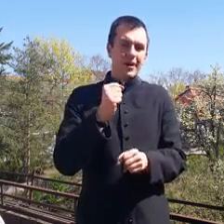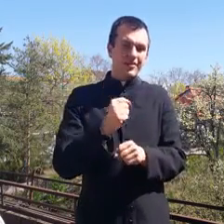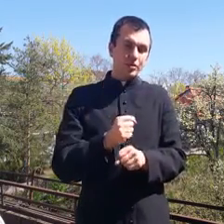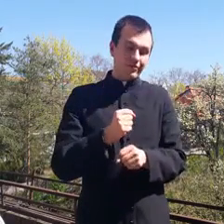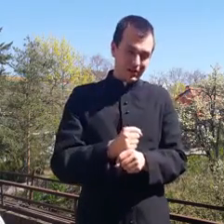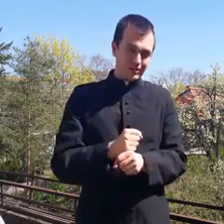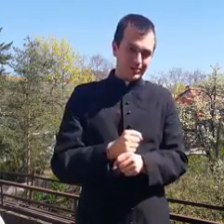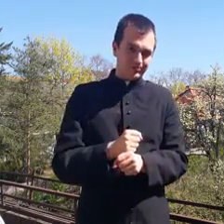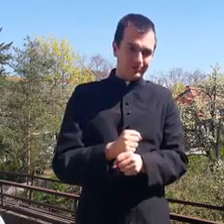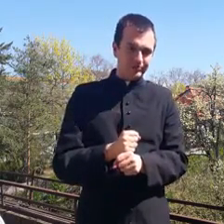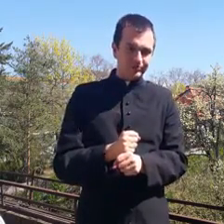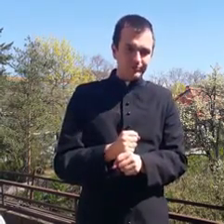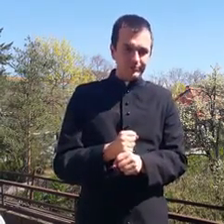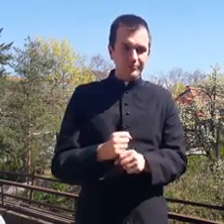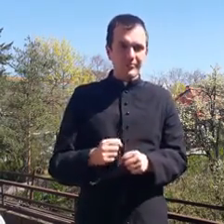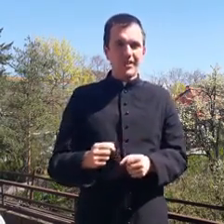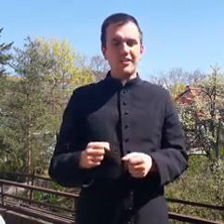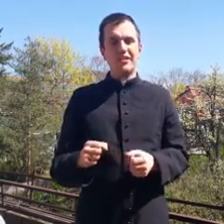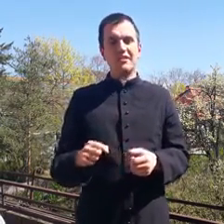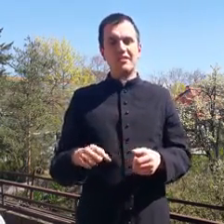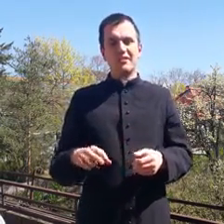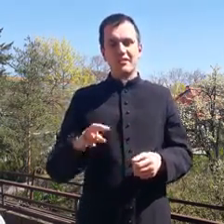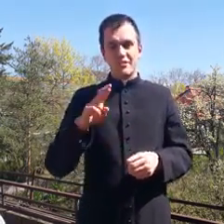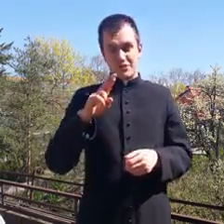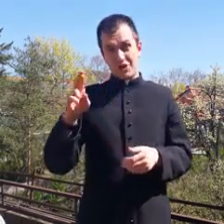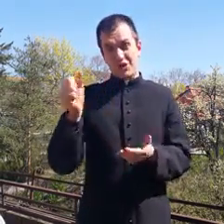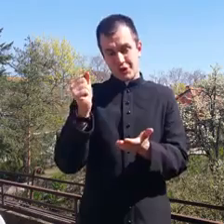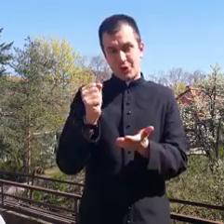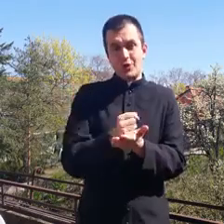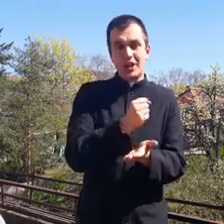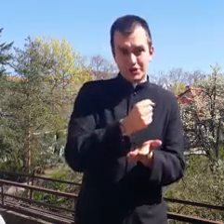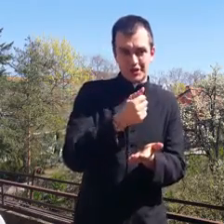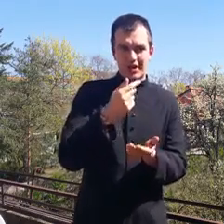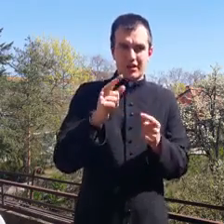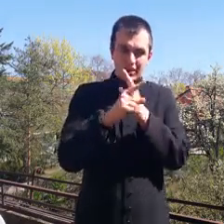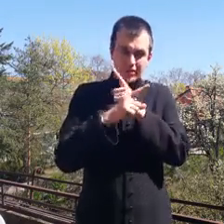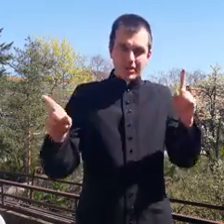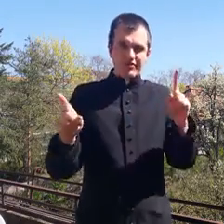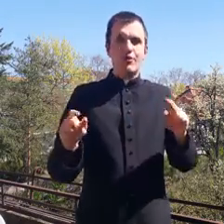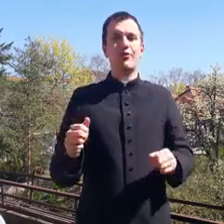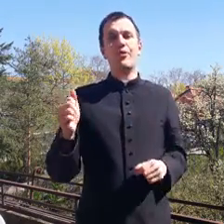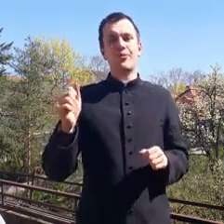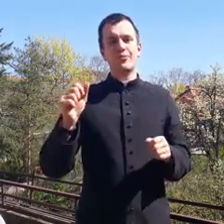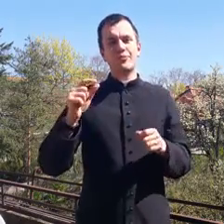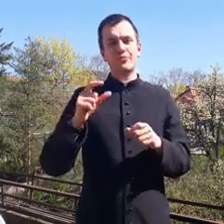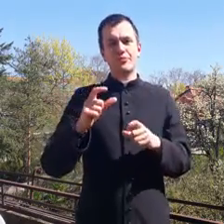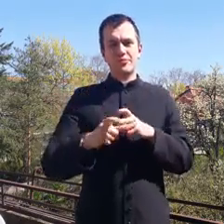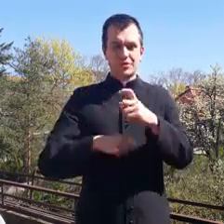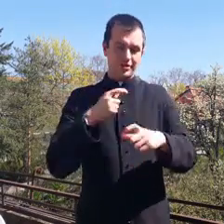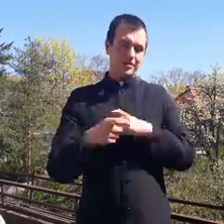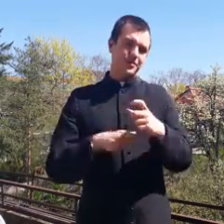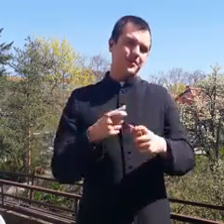pracować robić rzeczy konieczne nie wolno czynić